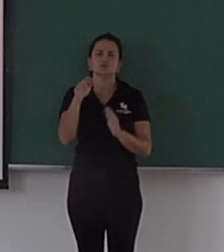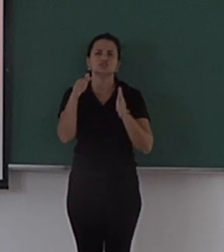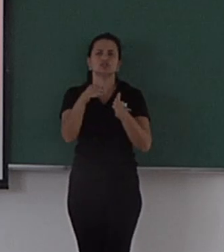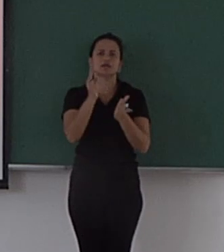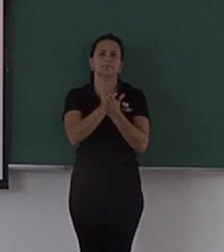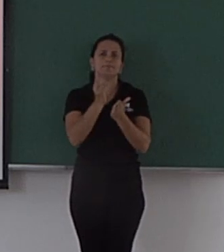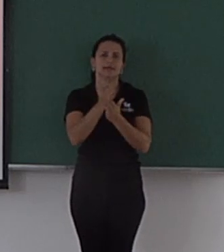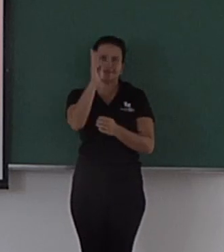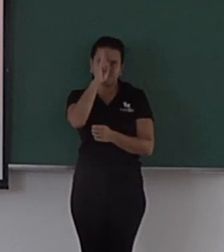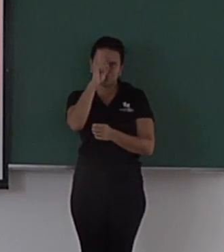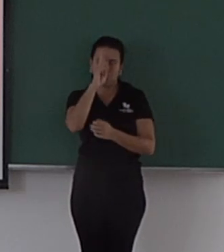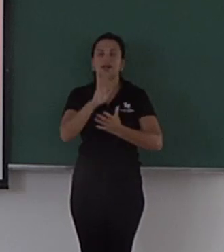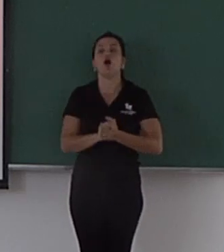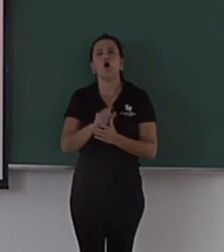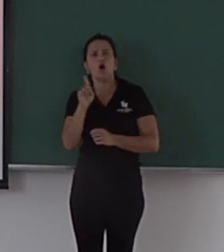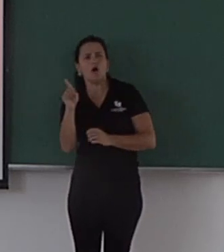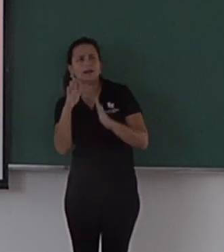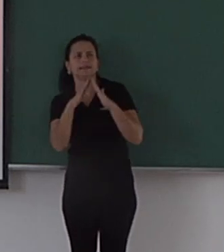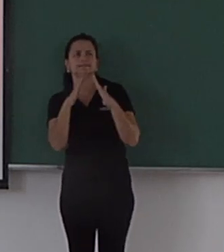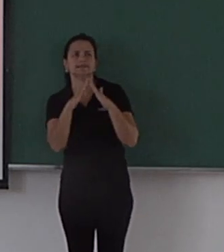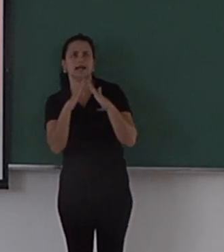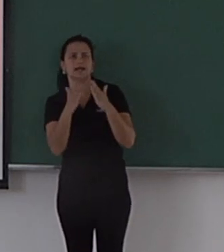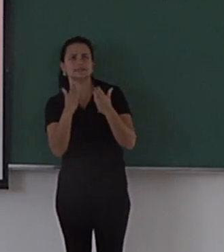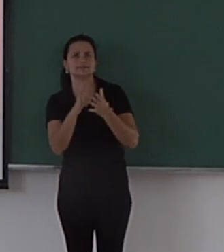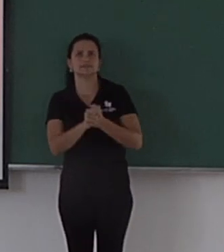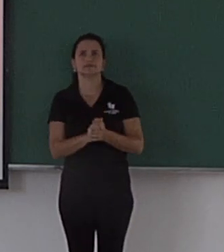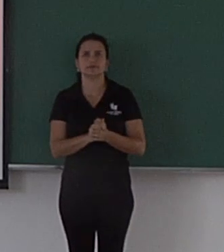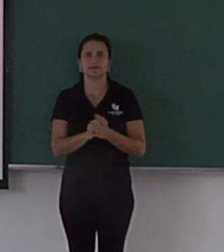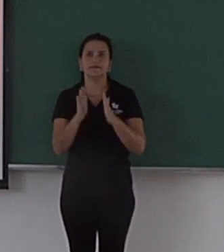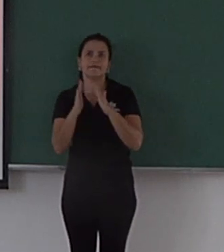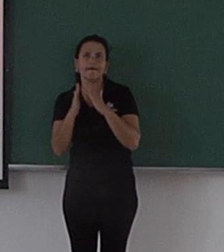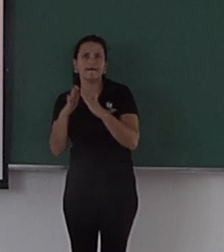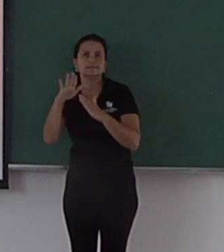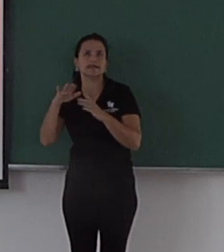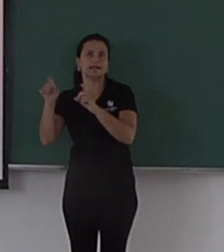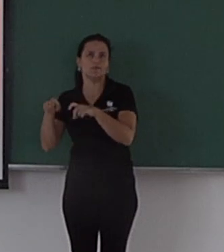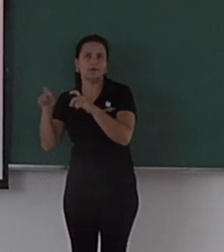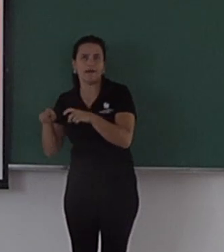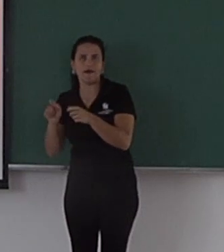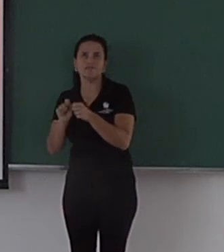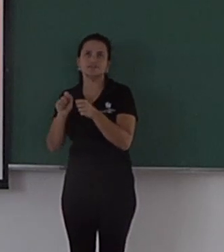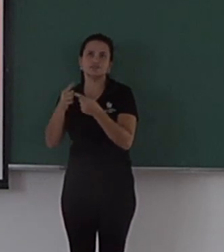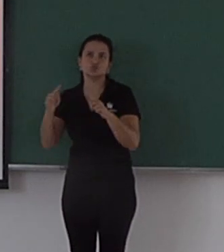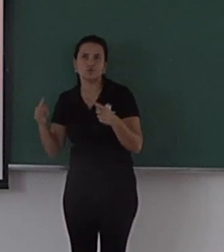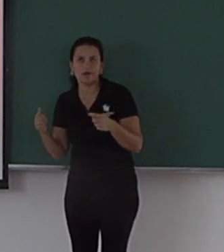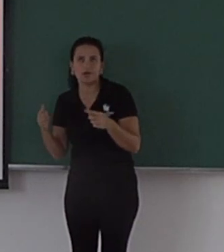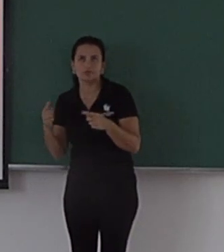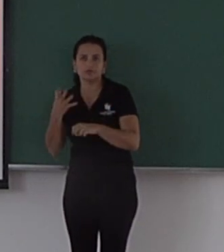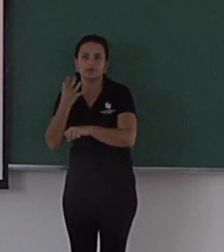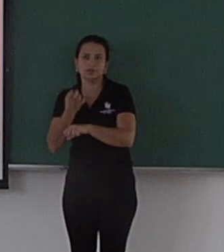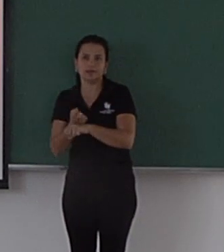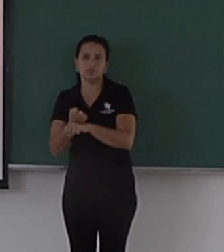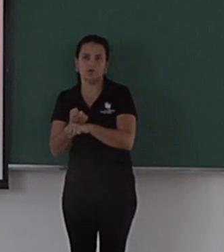semelhante. O indivíduo estava em casa, por exemplo, numa propriedade rural, lá fazendo o churrasco dele, aí ele se queimou e ele está do